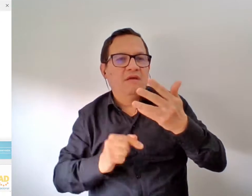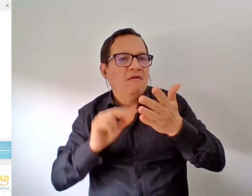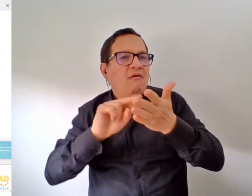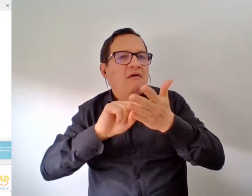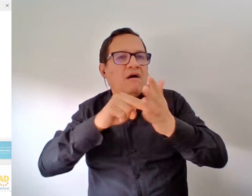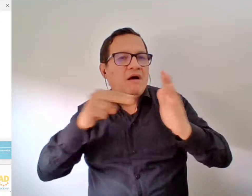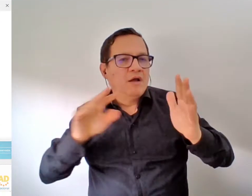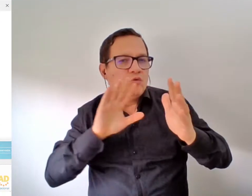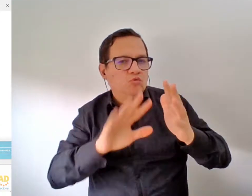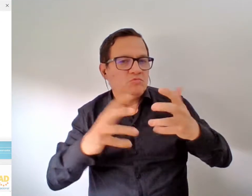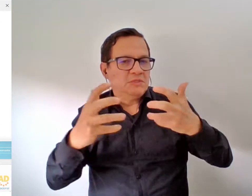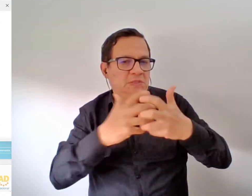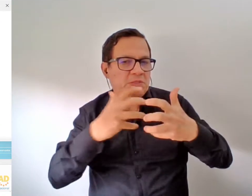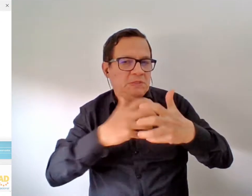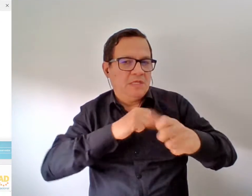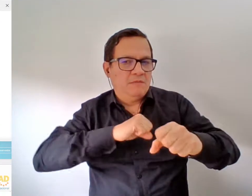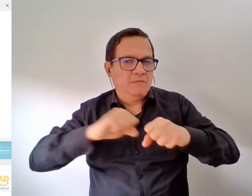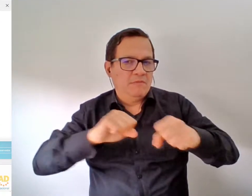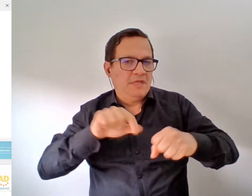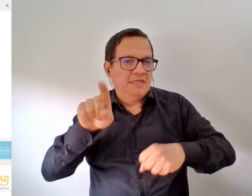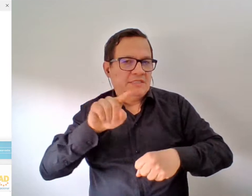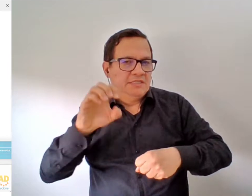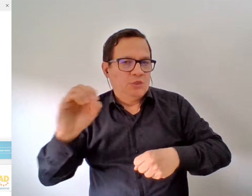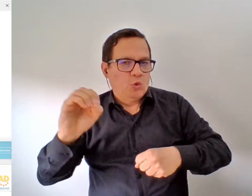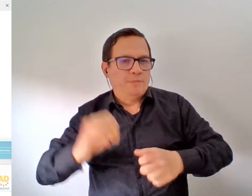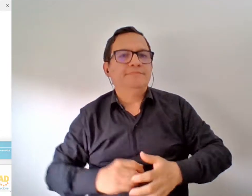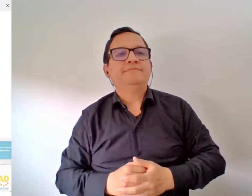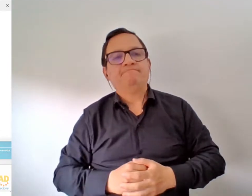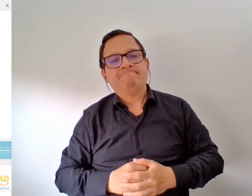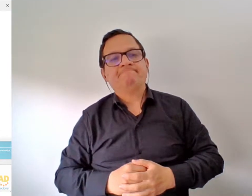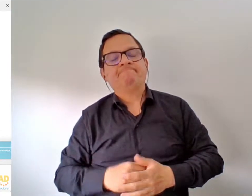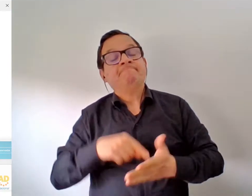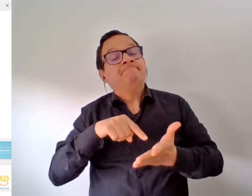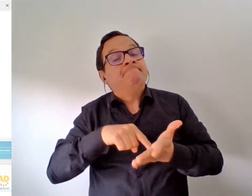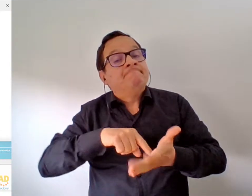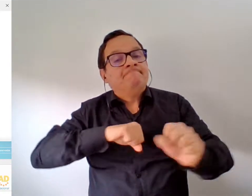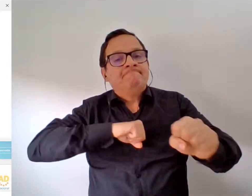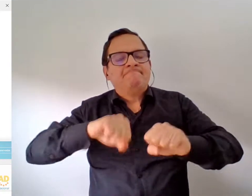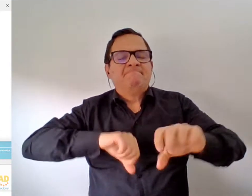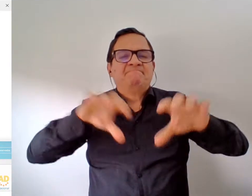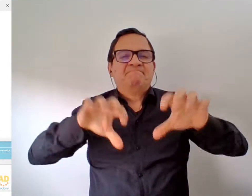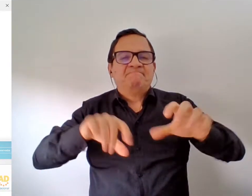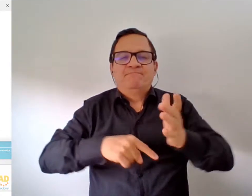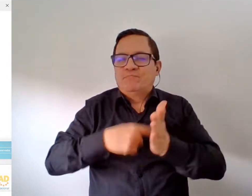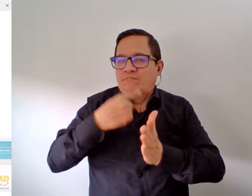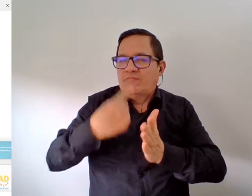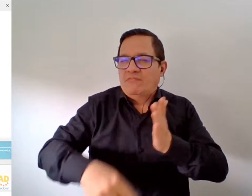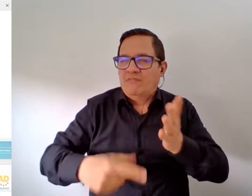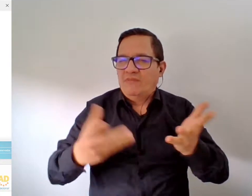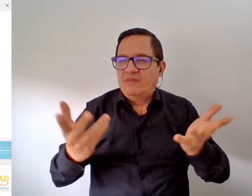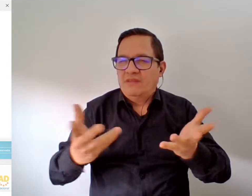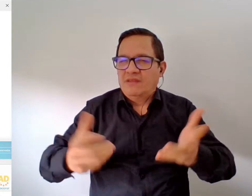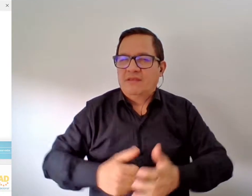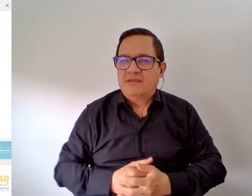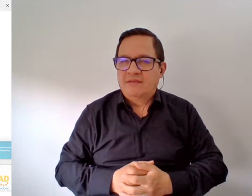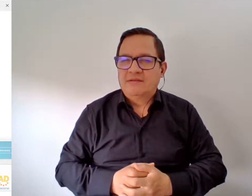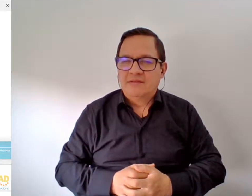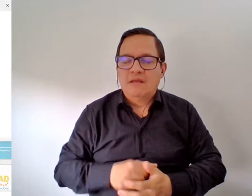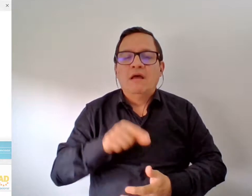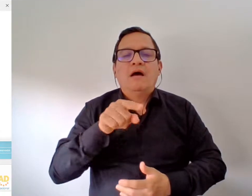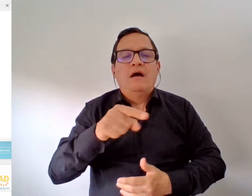técnicos del sistema operativo. La actividad consiste en